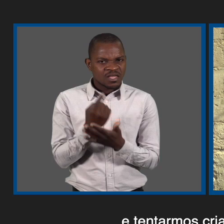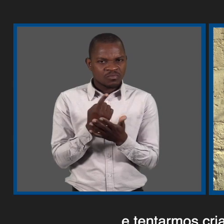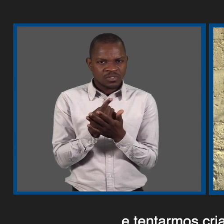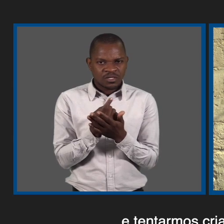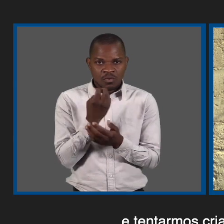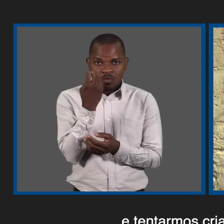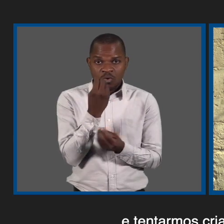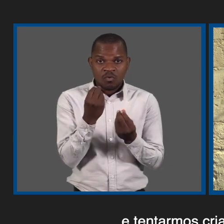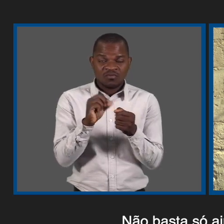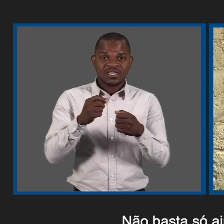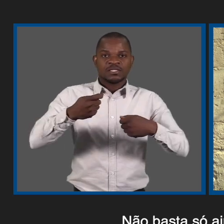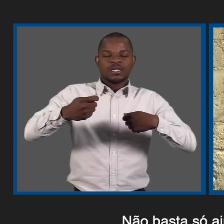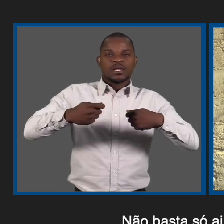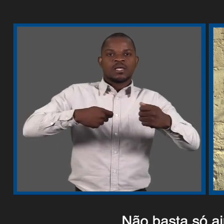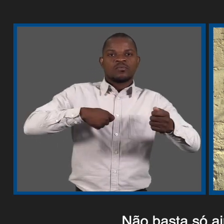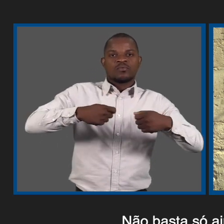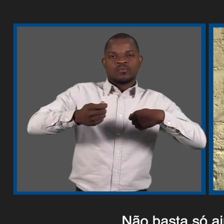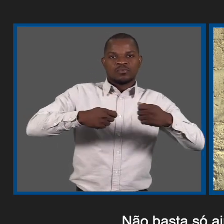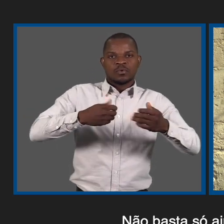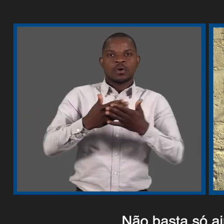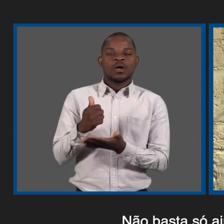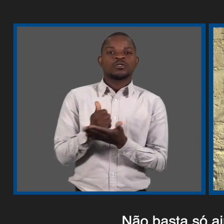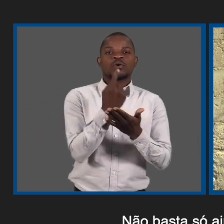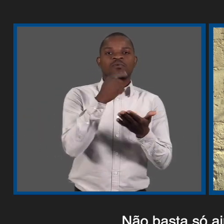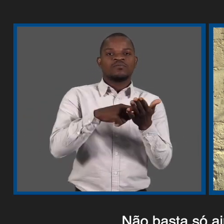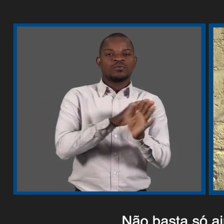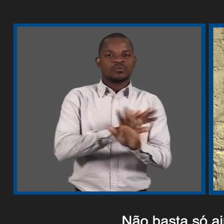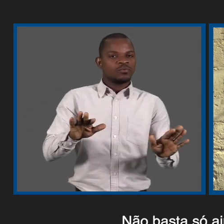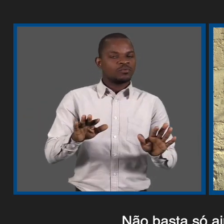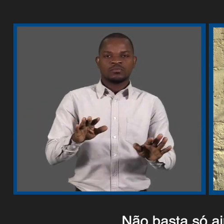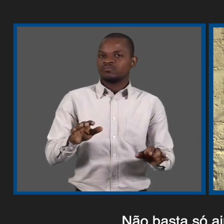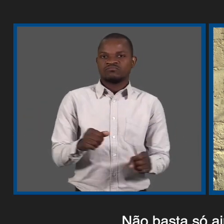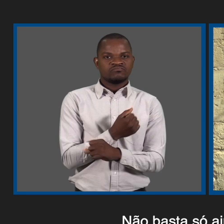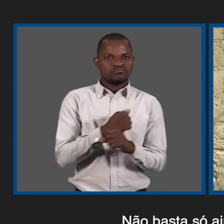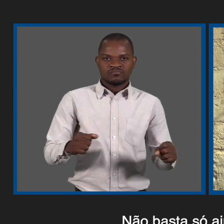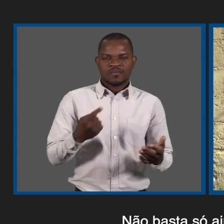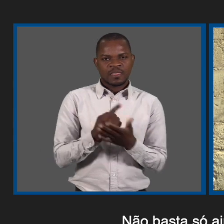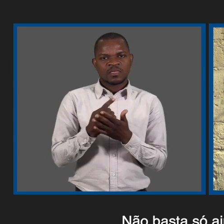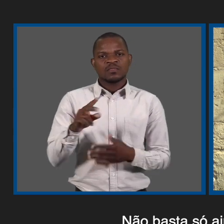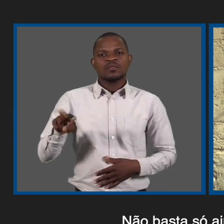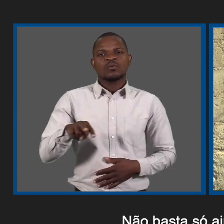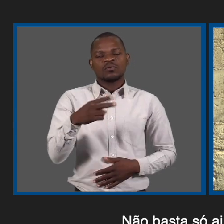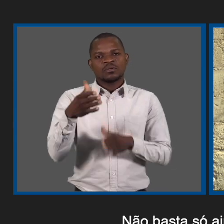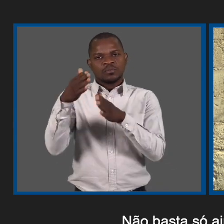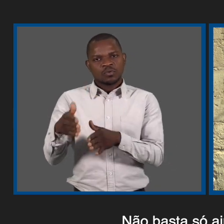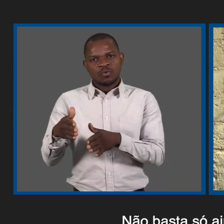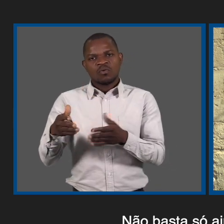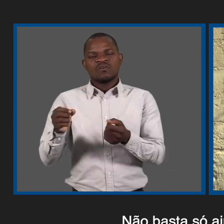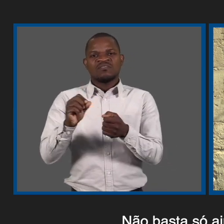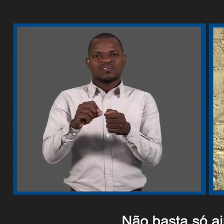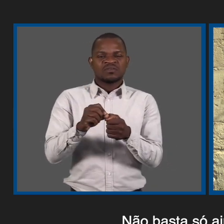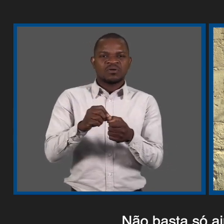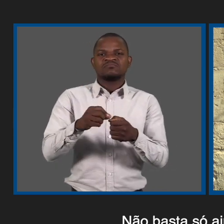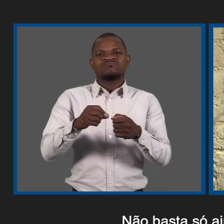uma base de um negócio. Porque não é só ajudar a sairmos daqui. É preciso que, talvez, haja alguém ou uma